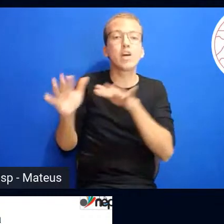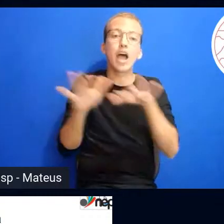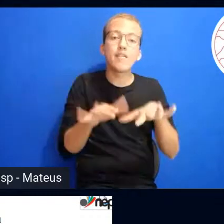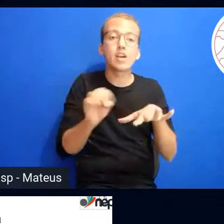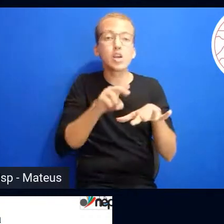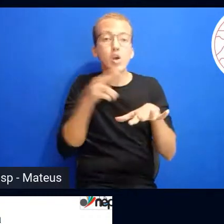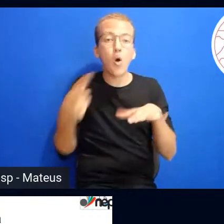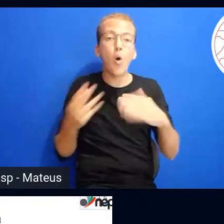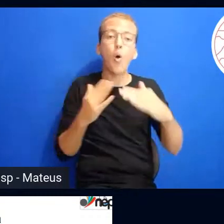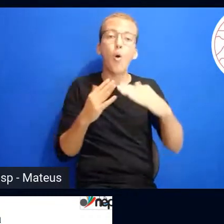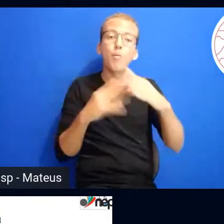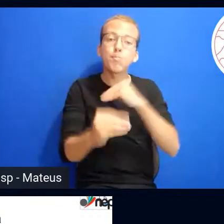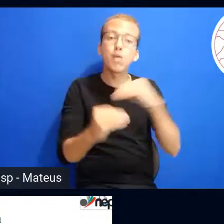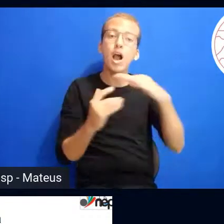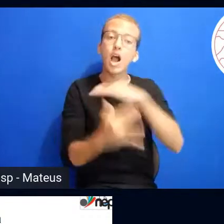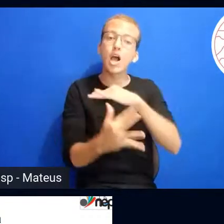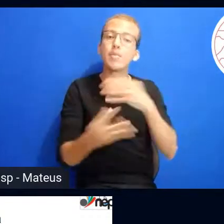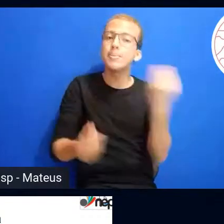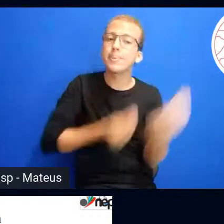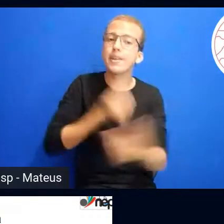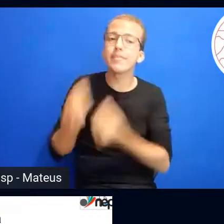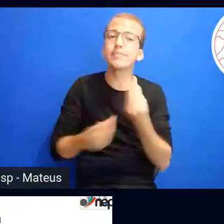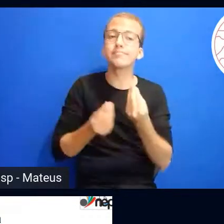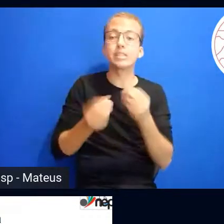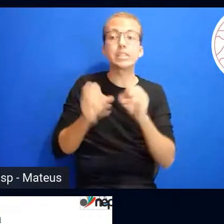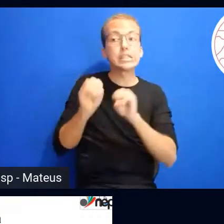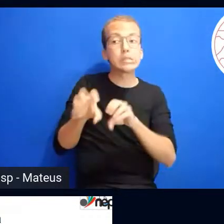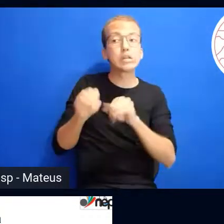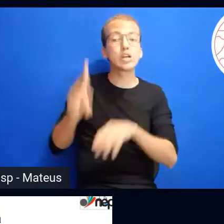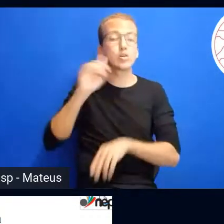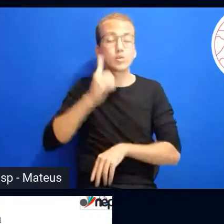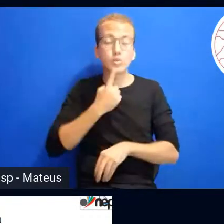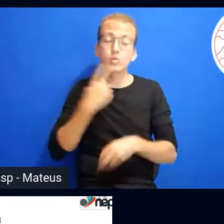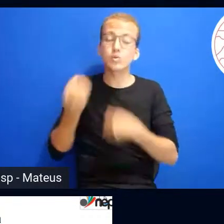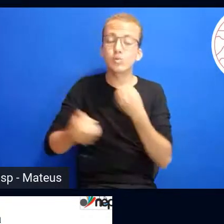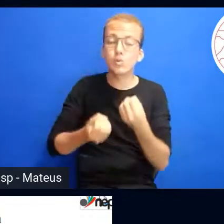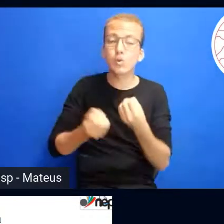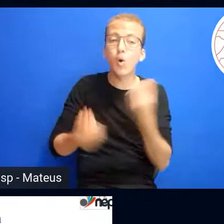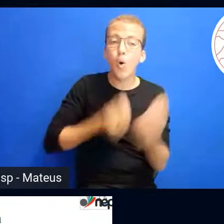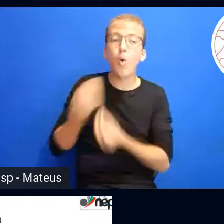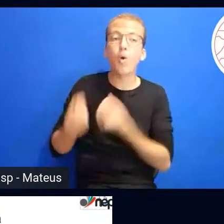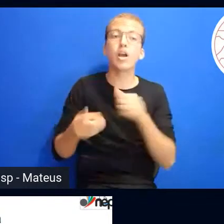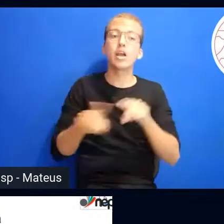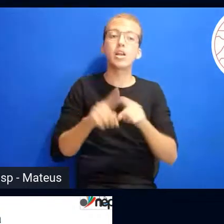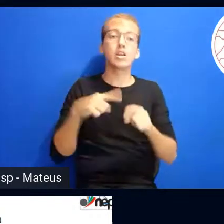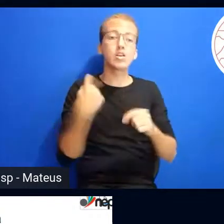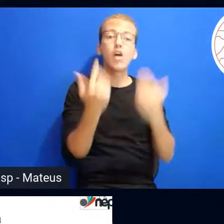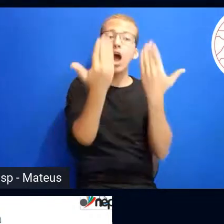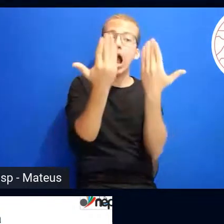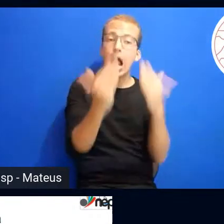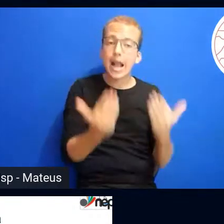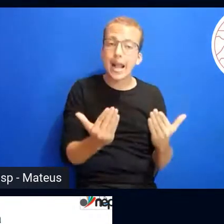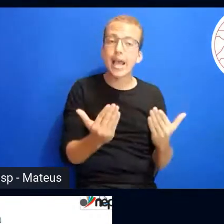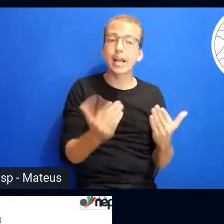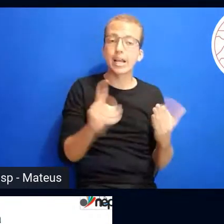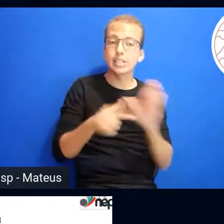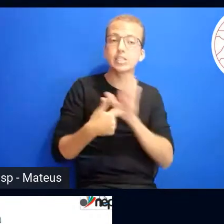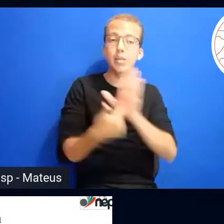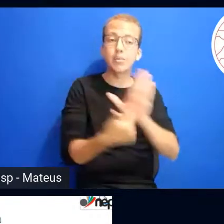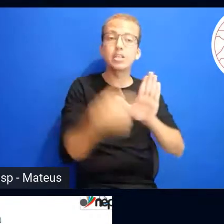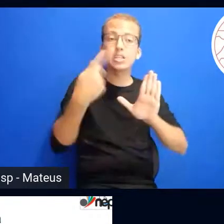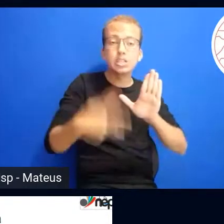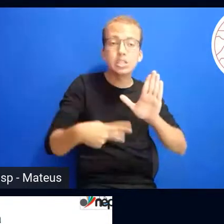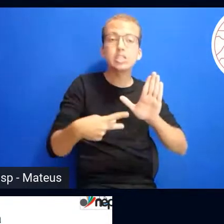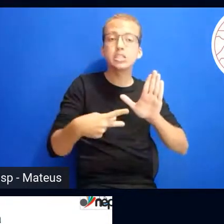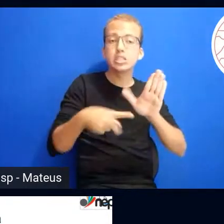eh sobre a educação de surdos. E a análise, né, dos dados coletados que nós apresentamos nessa pesquisa,